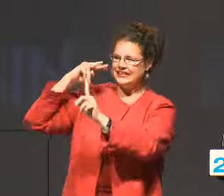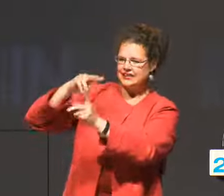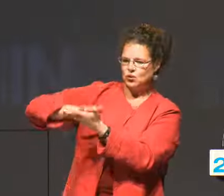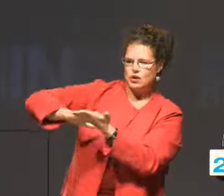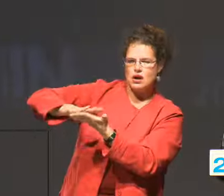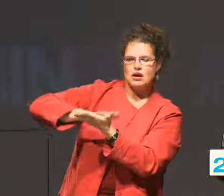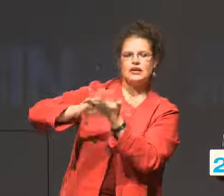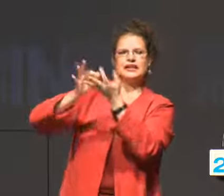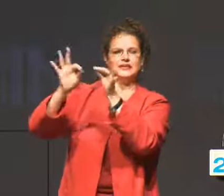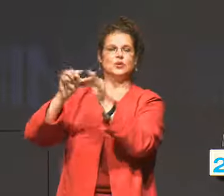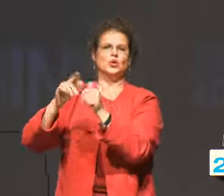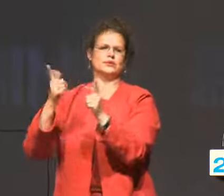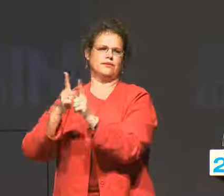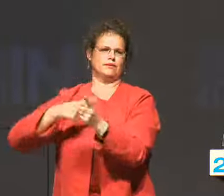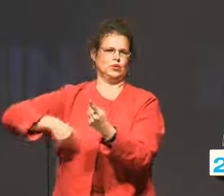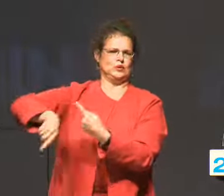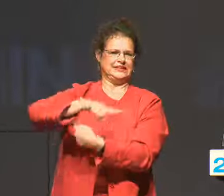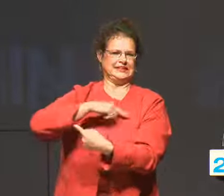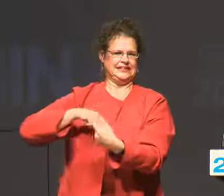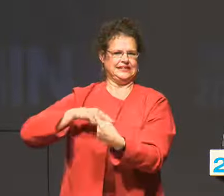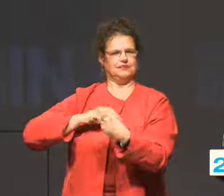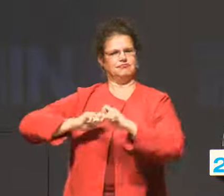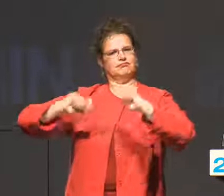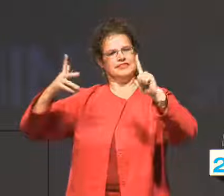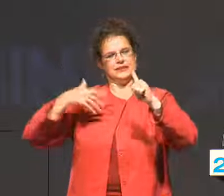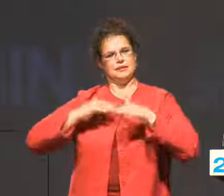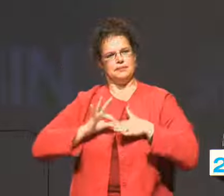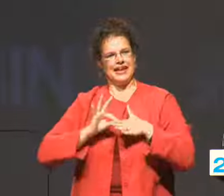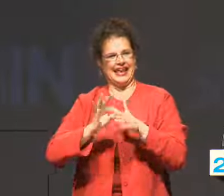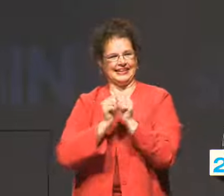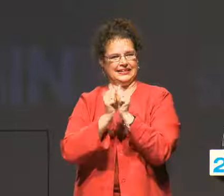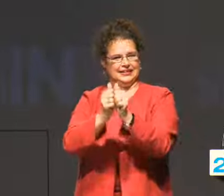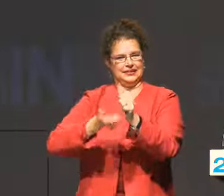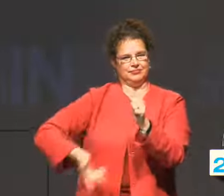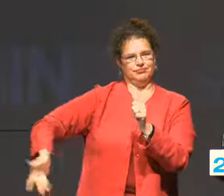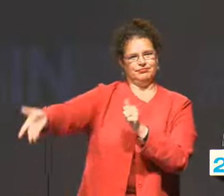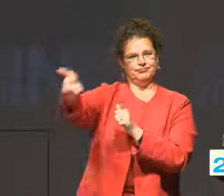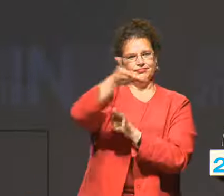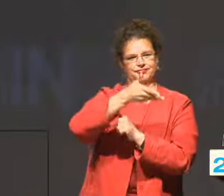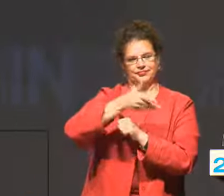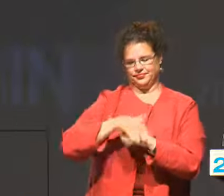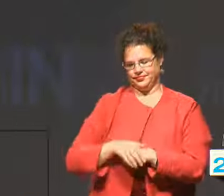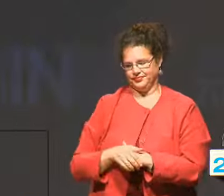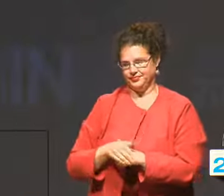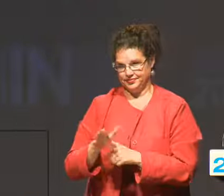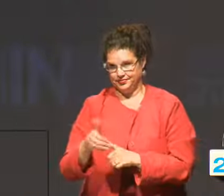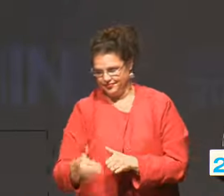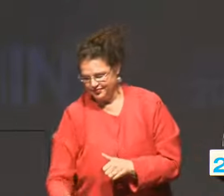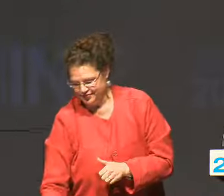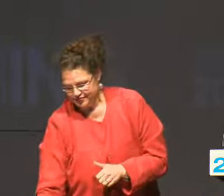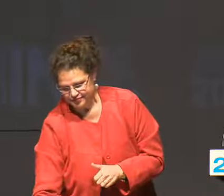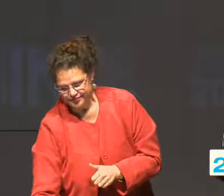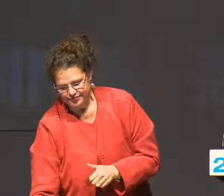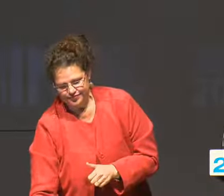auf meiner Entdeckungsreise zu diesen verschiedenen Begrifflichkeiten möchte ich Sie jetzt auch